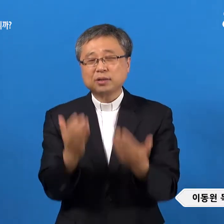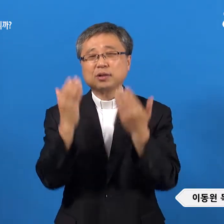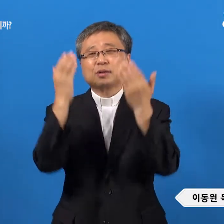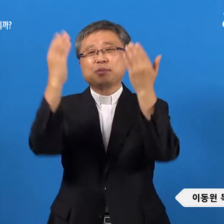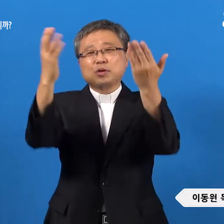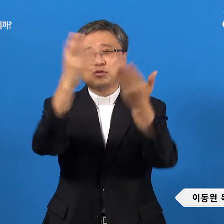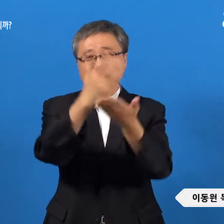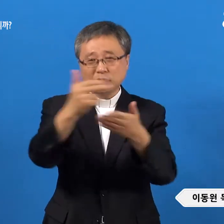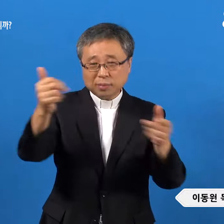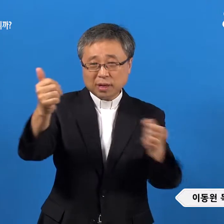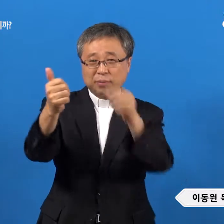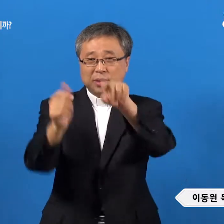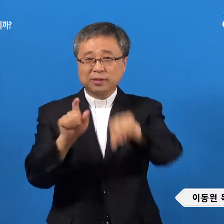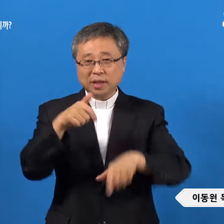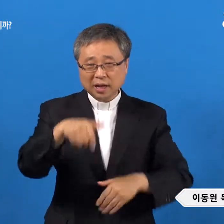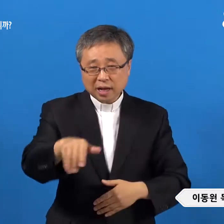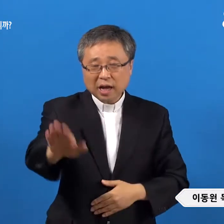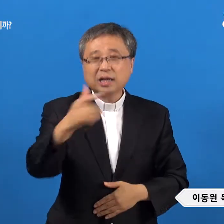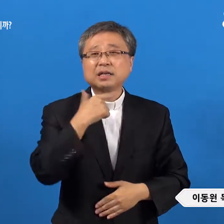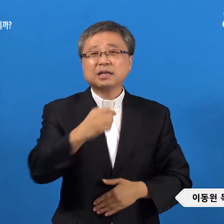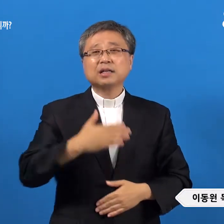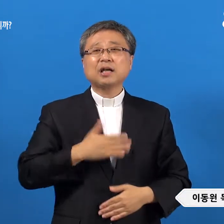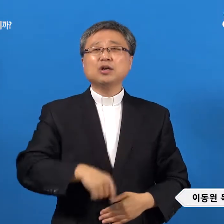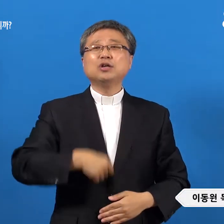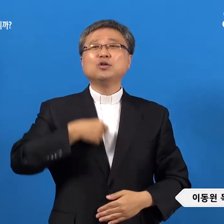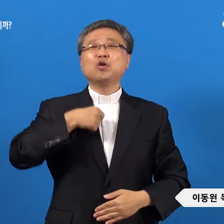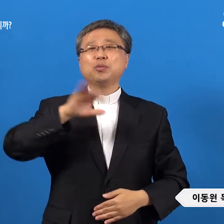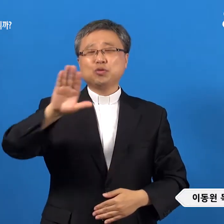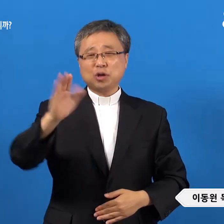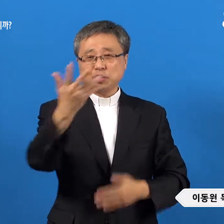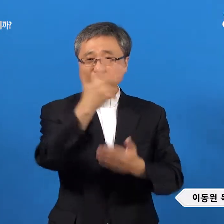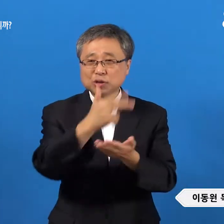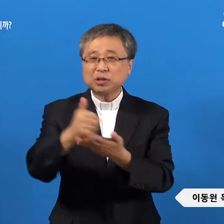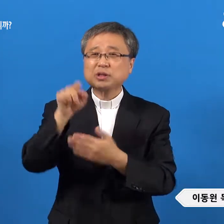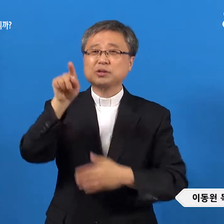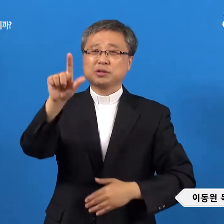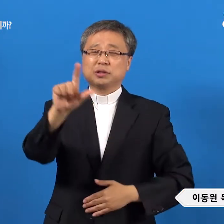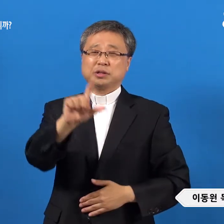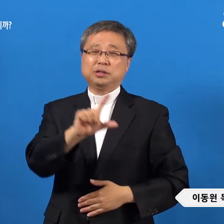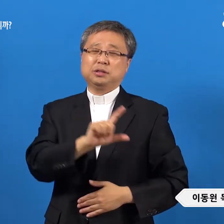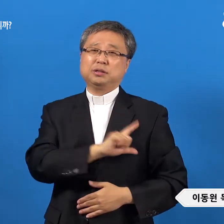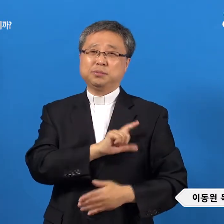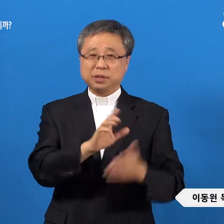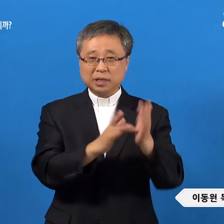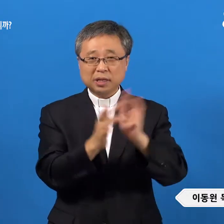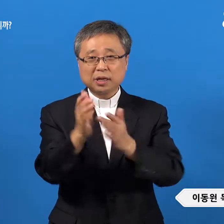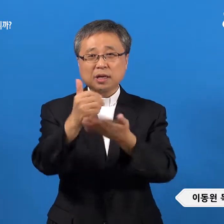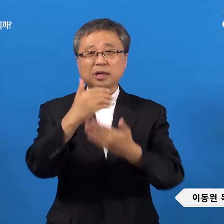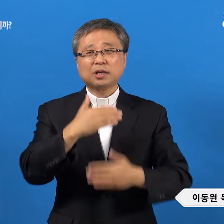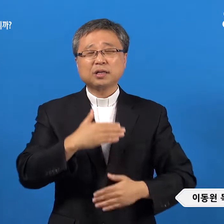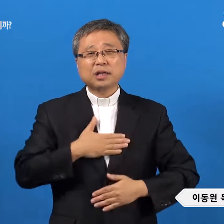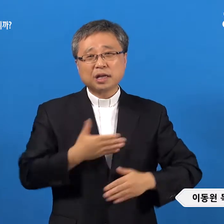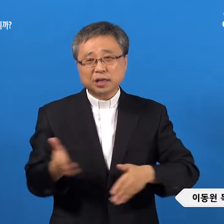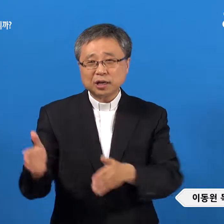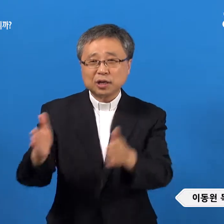앞에 나아가리. 나의 의로움이 되신 주, 그 이름 예수. 나의 길이 되신 이름